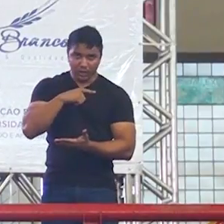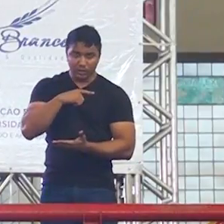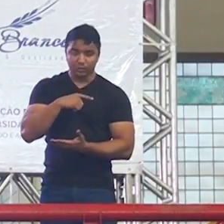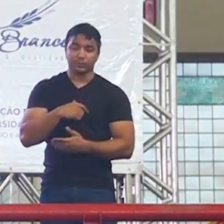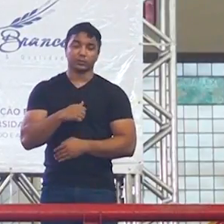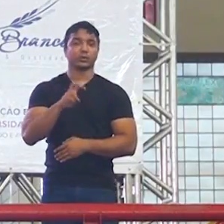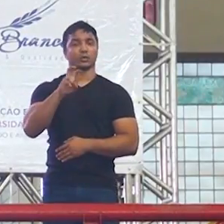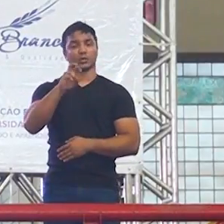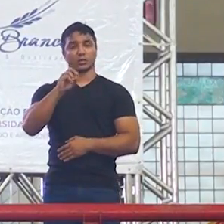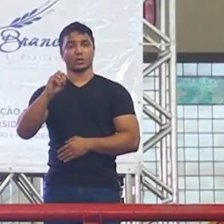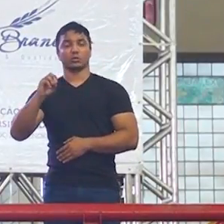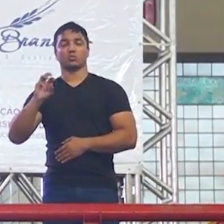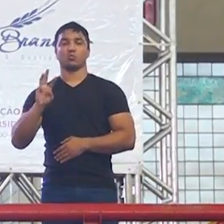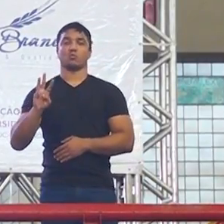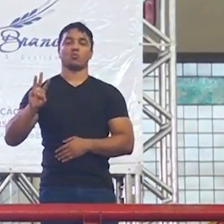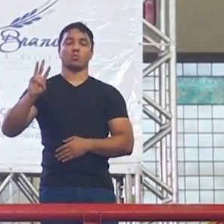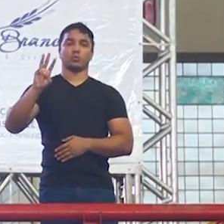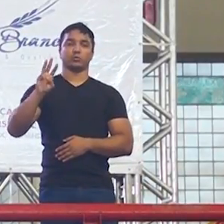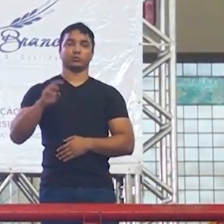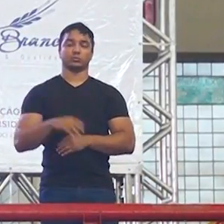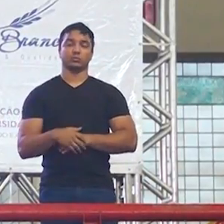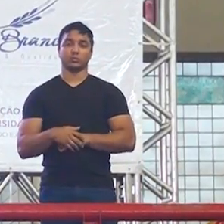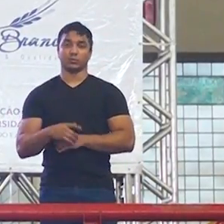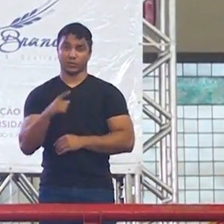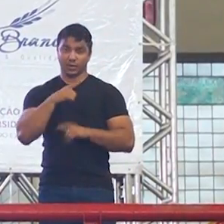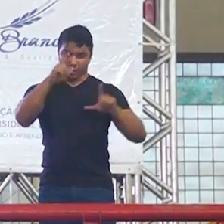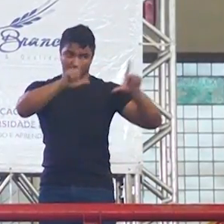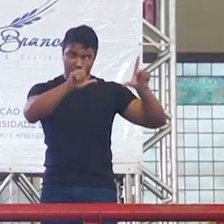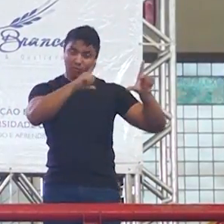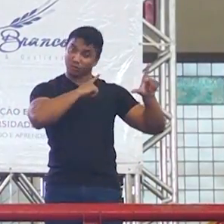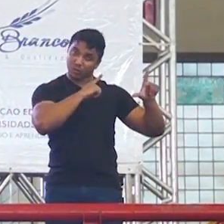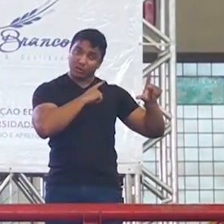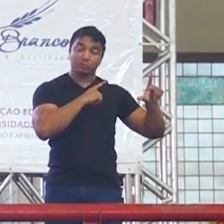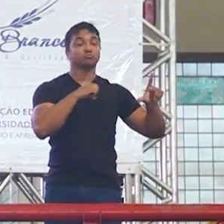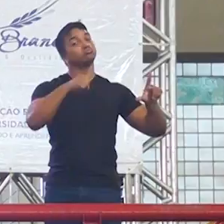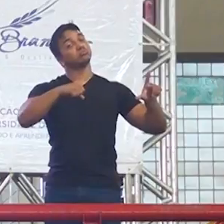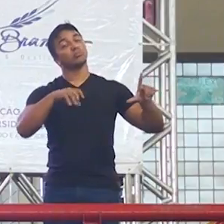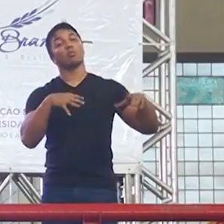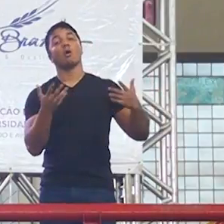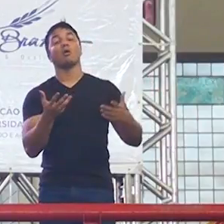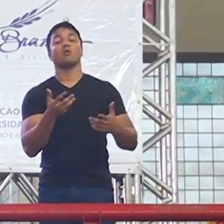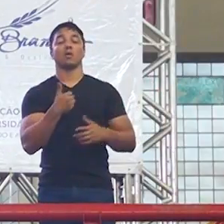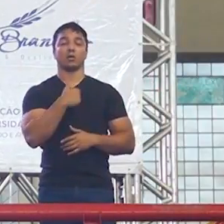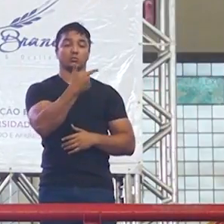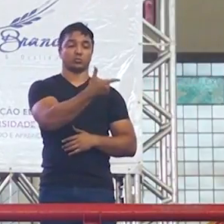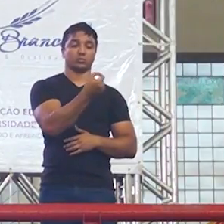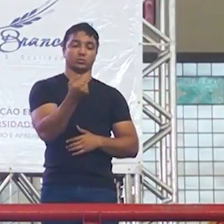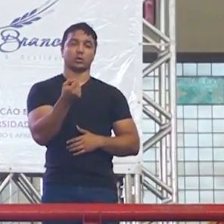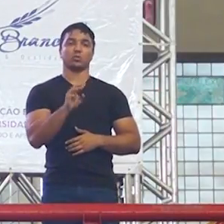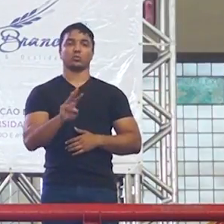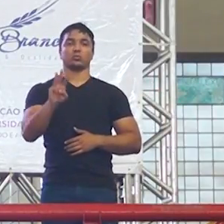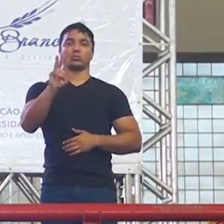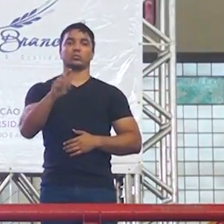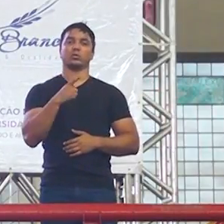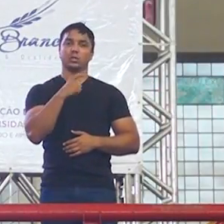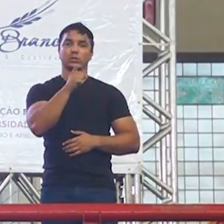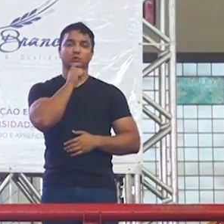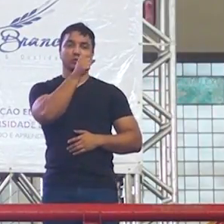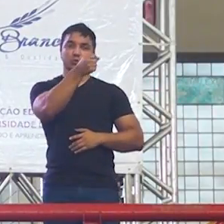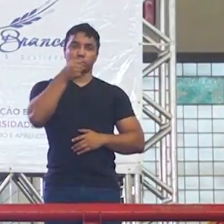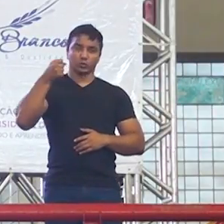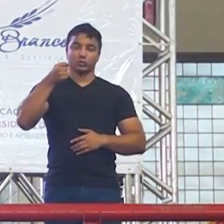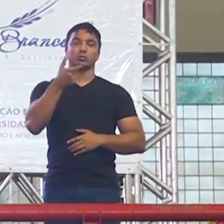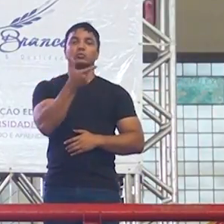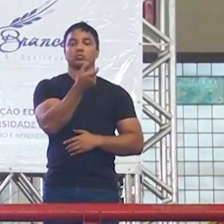vale? 500 watts. Na casa tem televisor? Tem. Quanto é que vale? 200 watts. Geladeira?